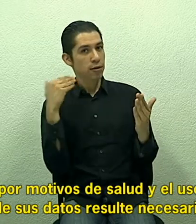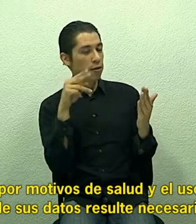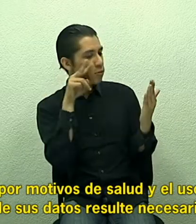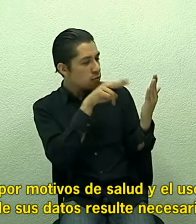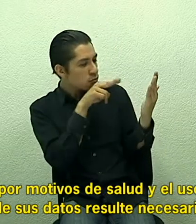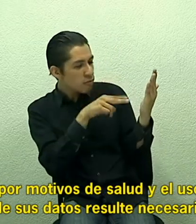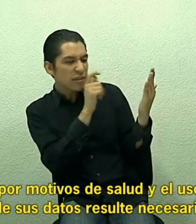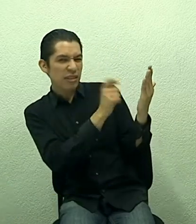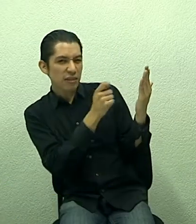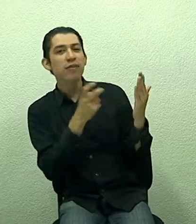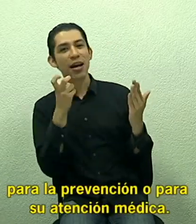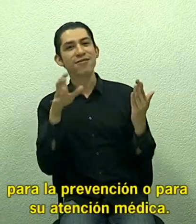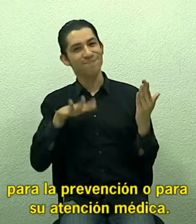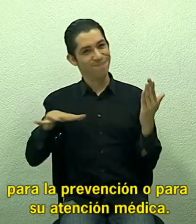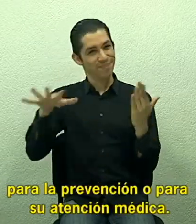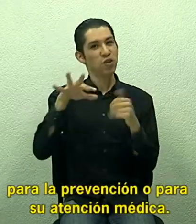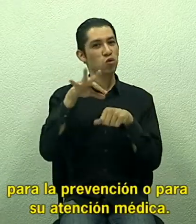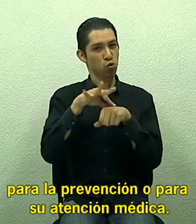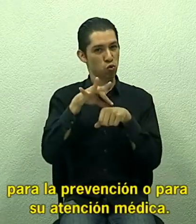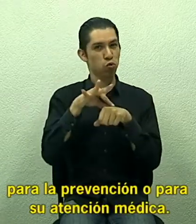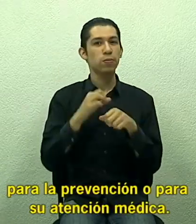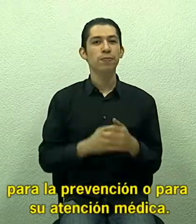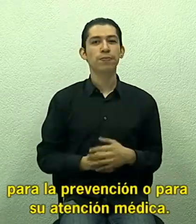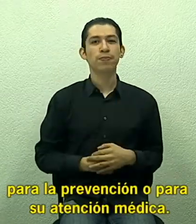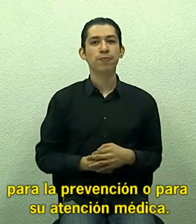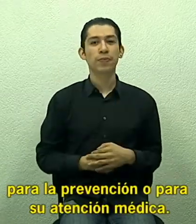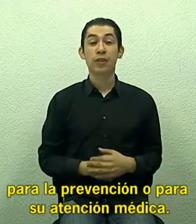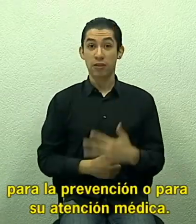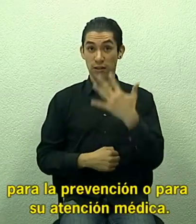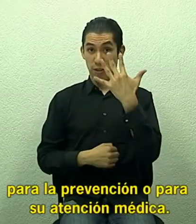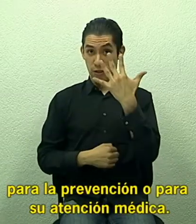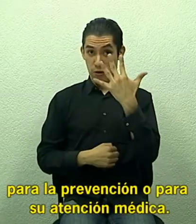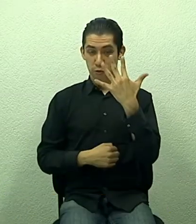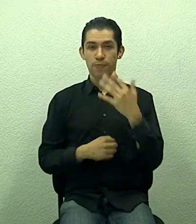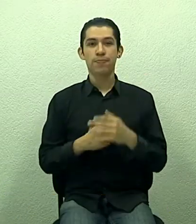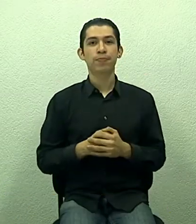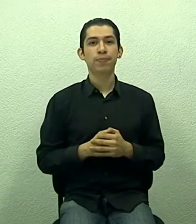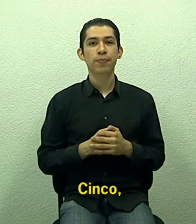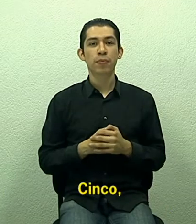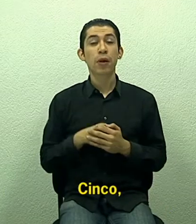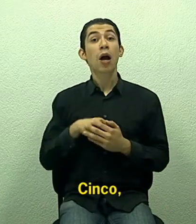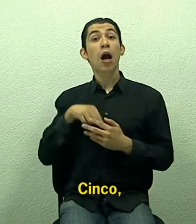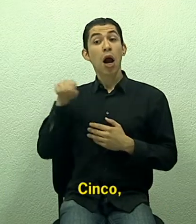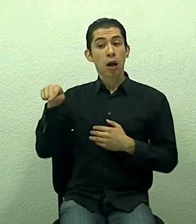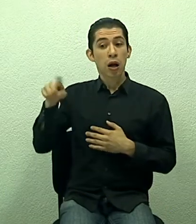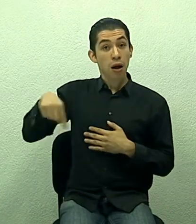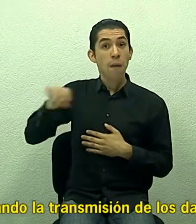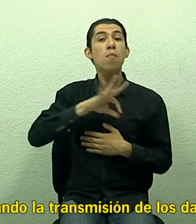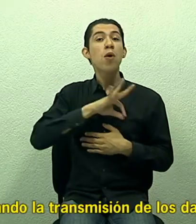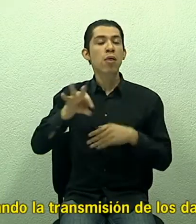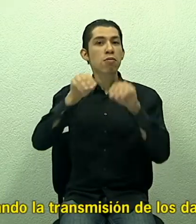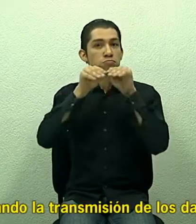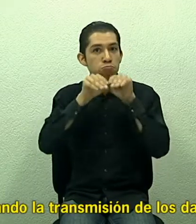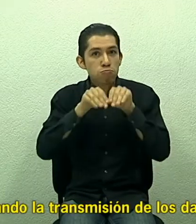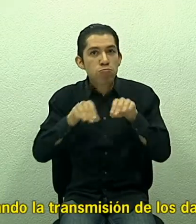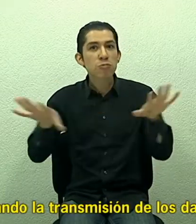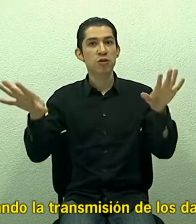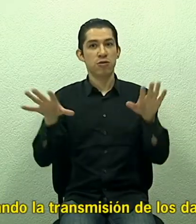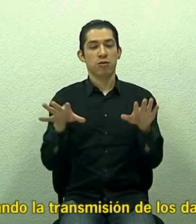necesarios para la prevención o para su atención médica 5 cuando la transmisión de los datos